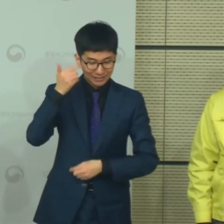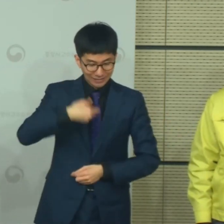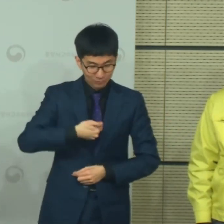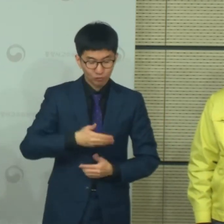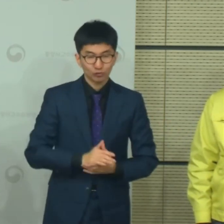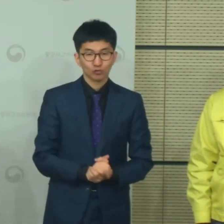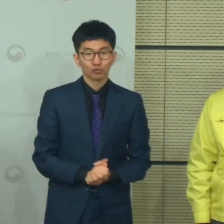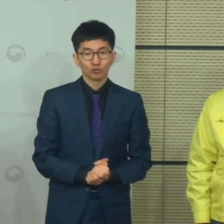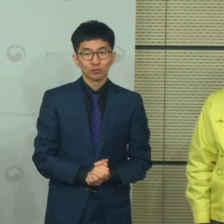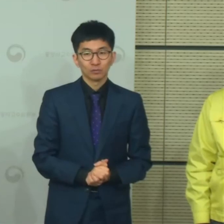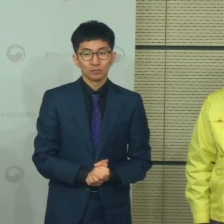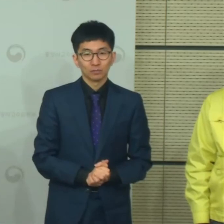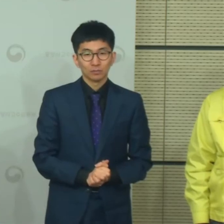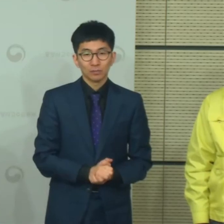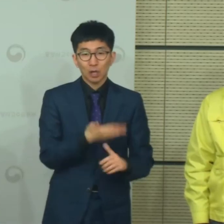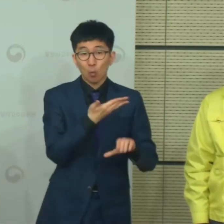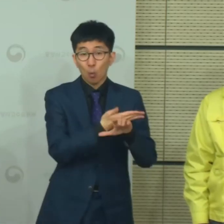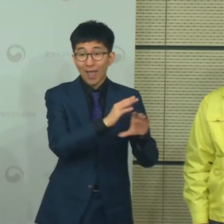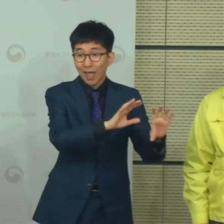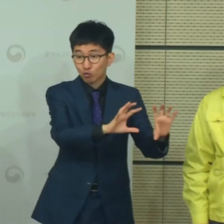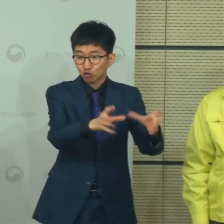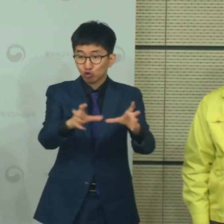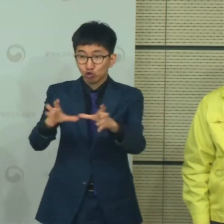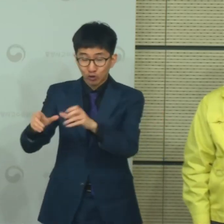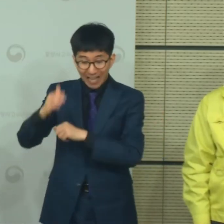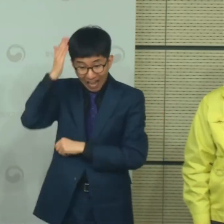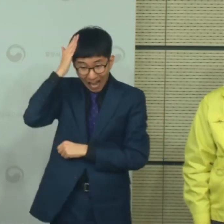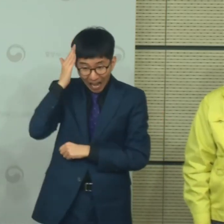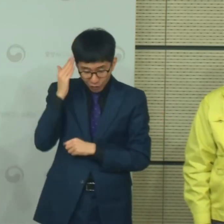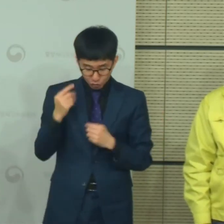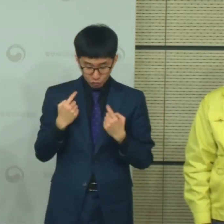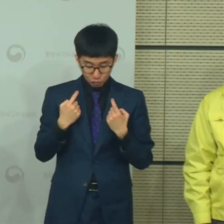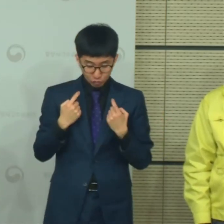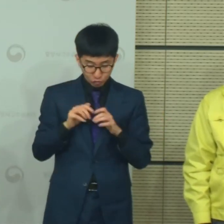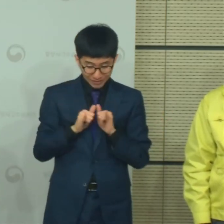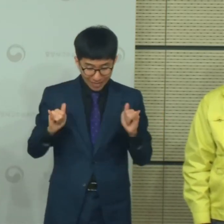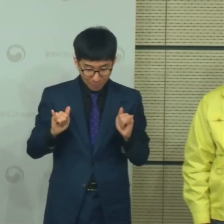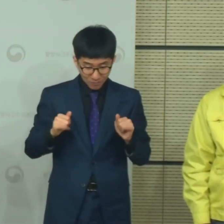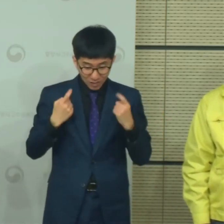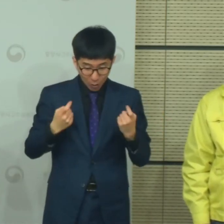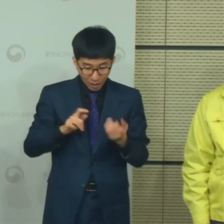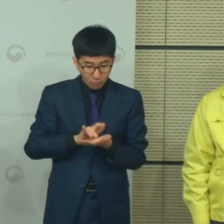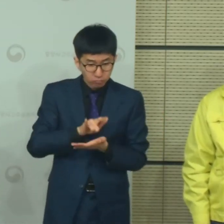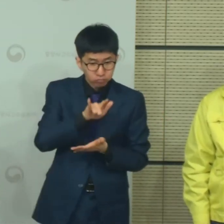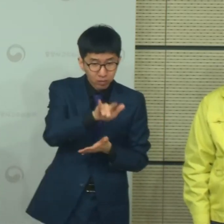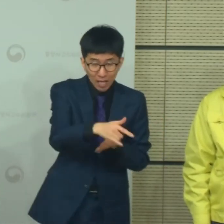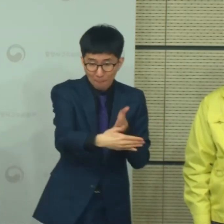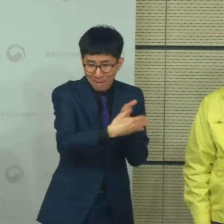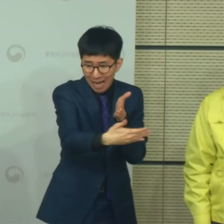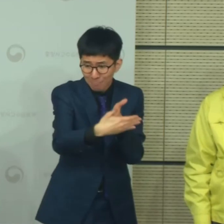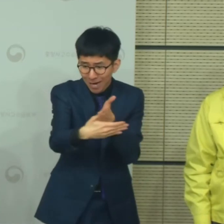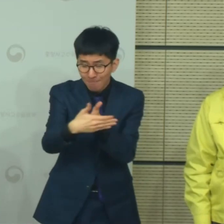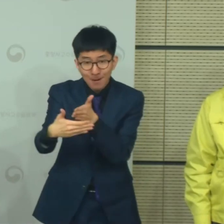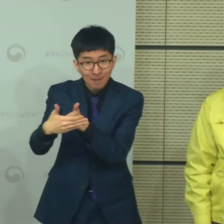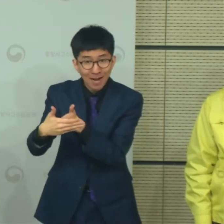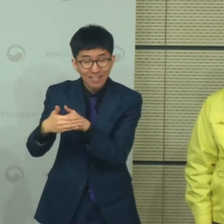그 외국의 그 한국에 대한 그 굉장히 자극적인 용어를 쓰셨는데